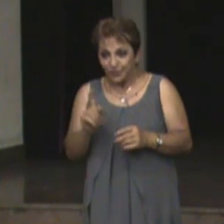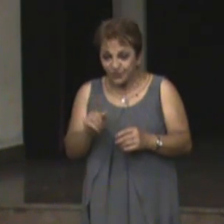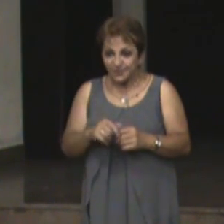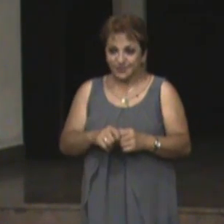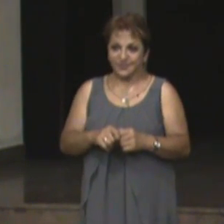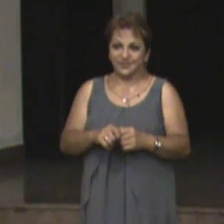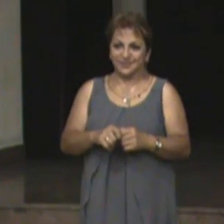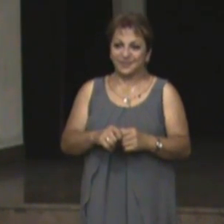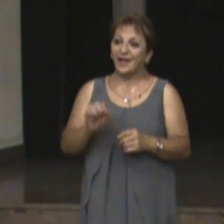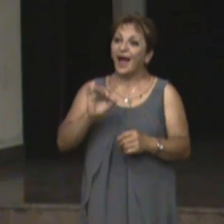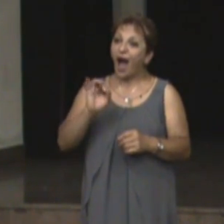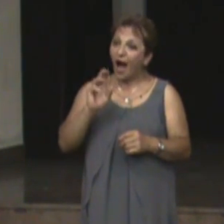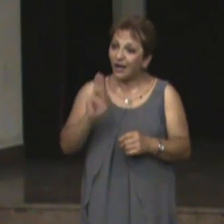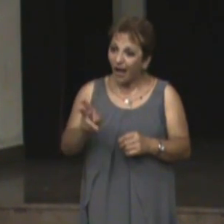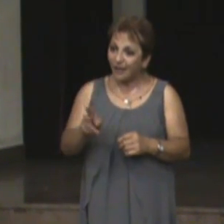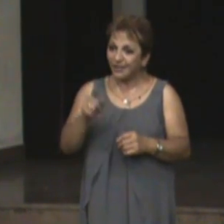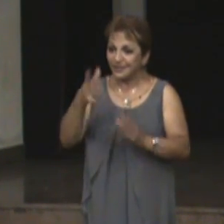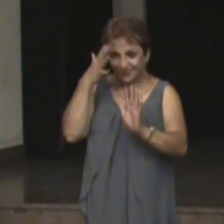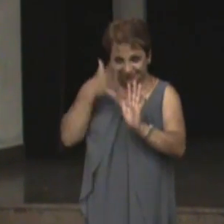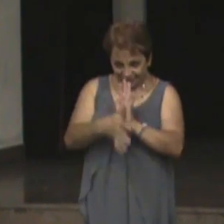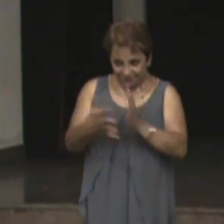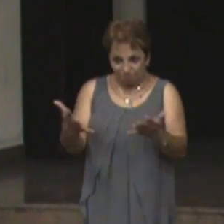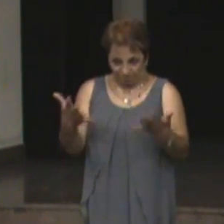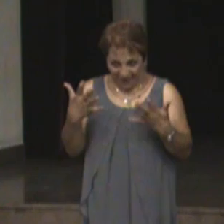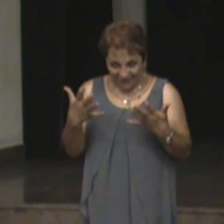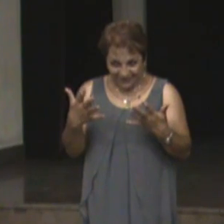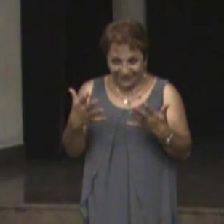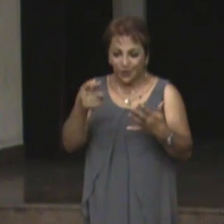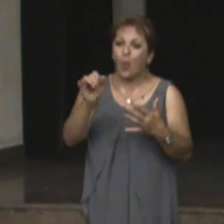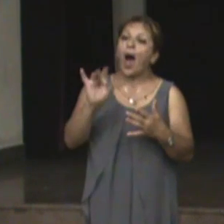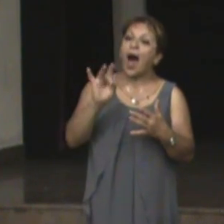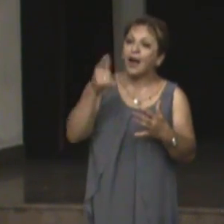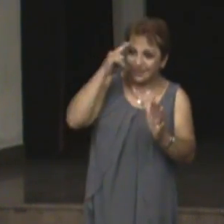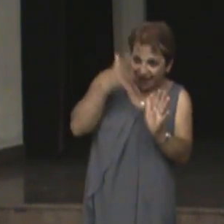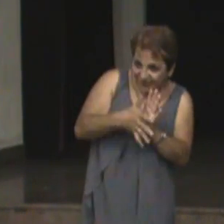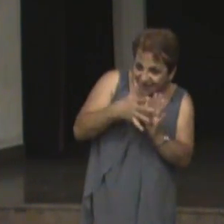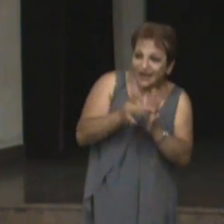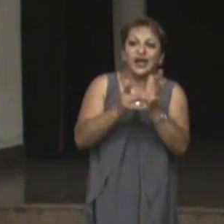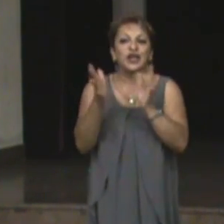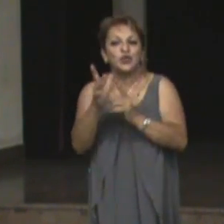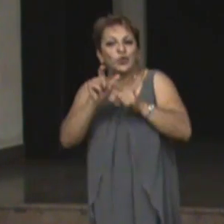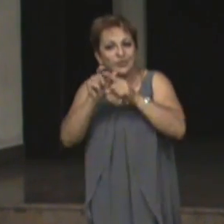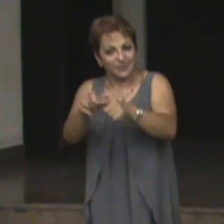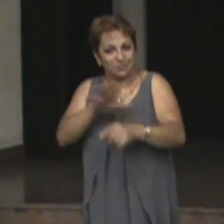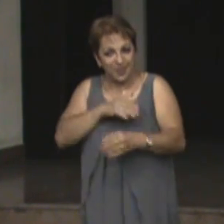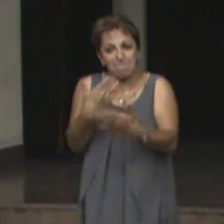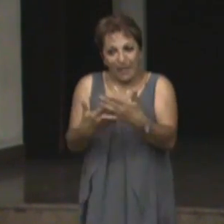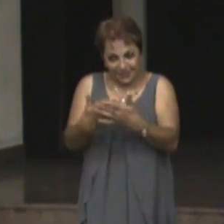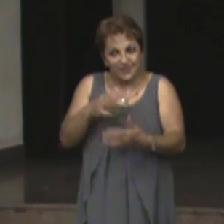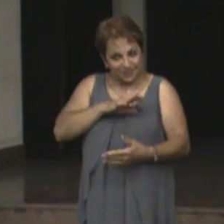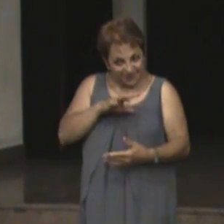որովհետև առաջ ինչպես որ արդեն հստակ է, եւ ունարակից եւ արդեն Քրիստոսի տված բացատրությունից,